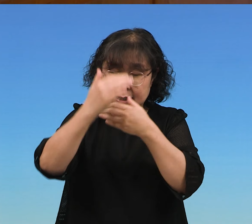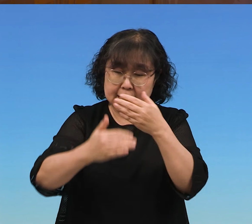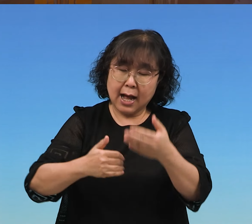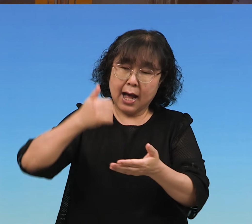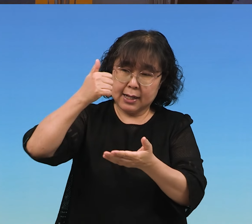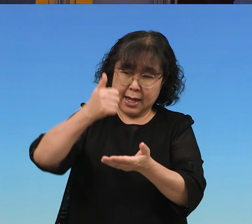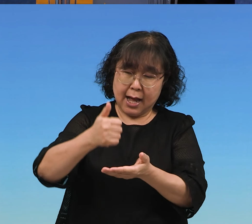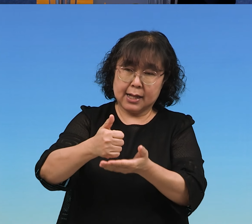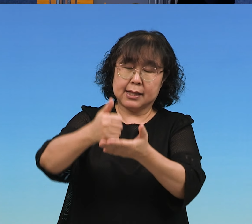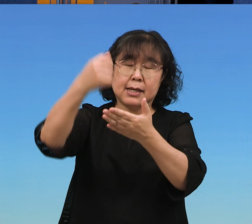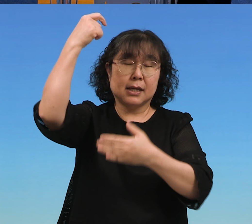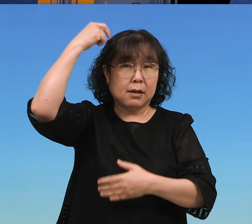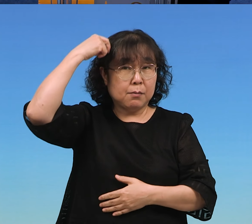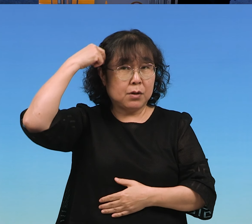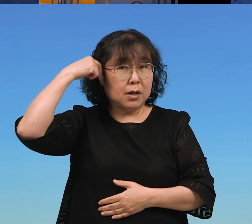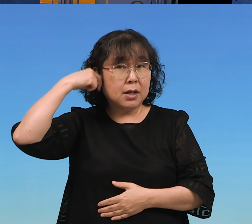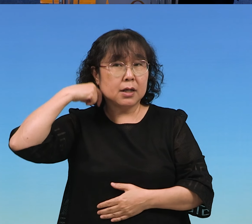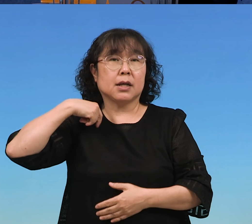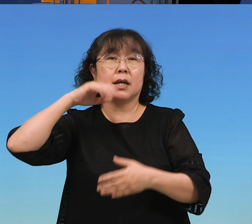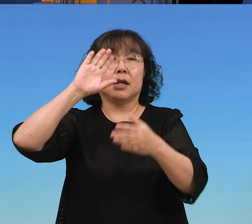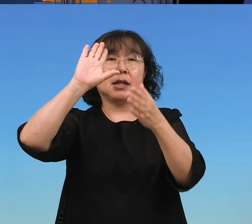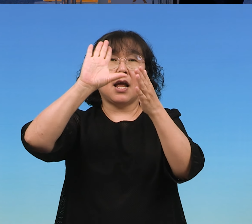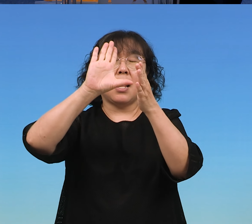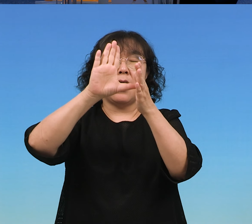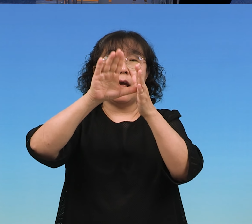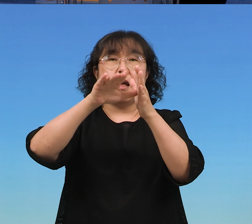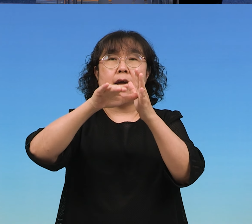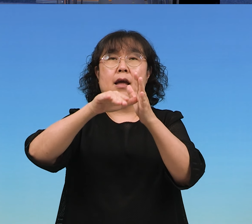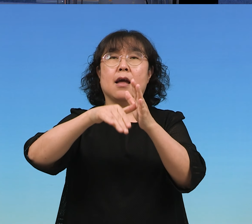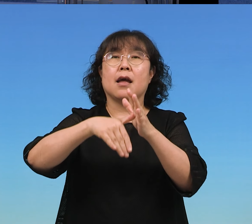살아계신 하나님을 느낄 때